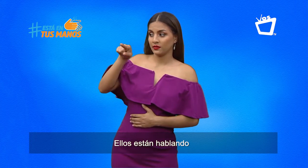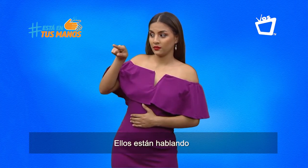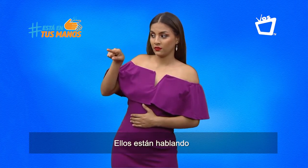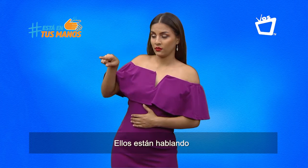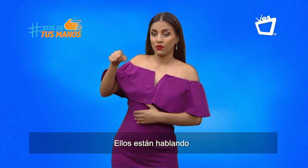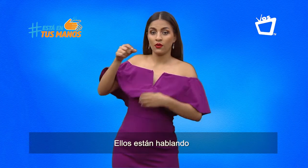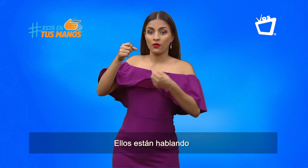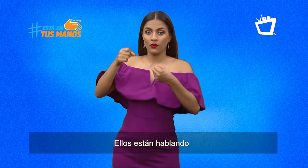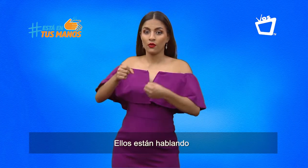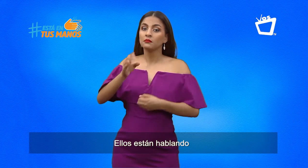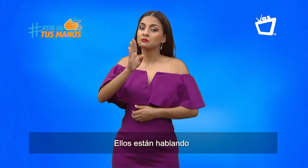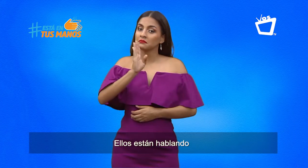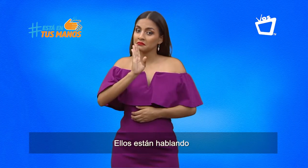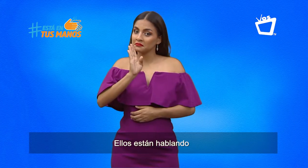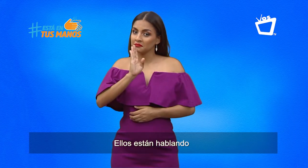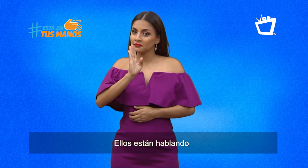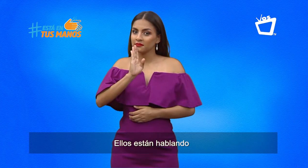ellos están hablando